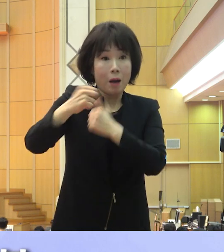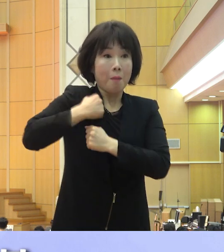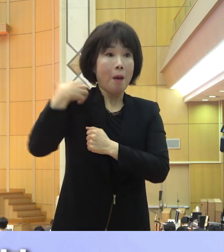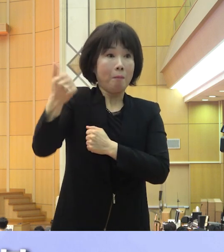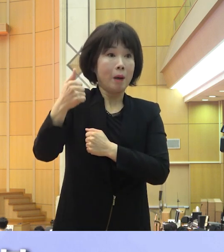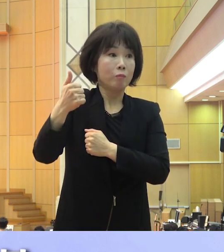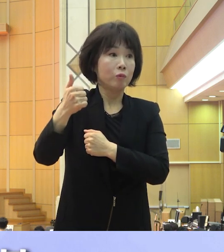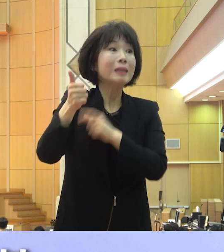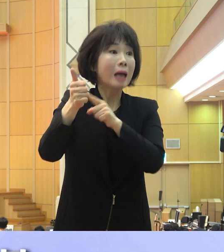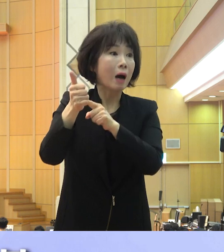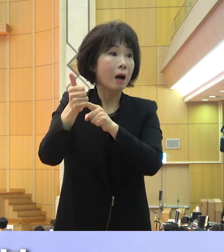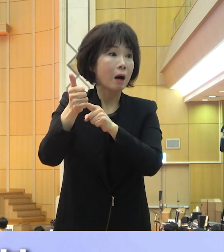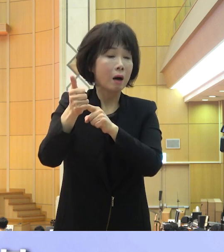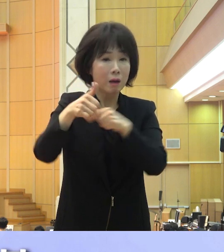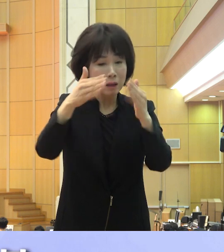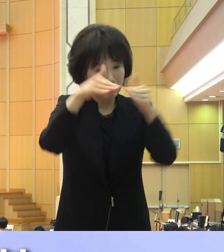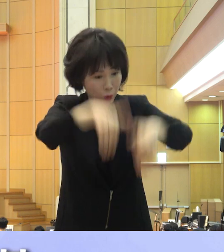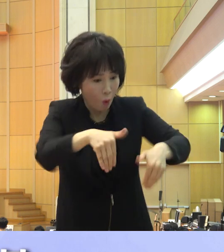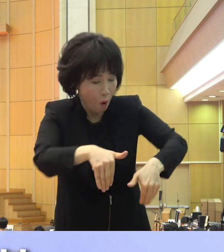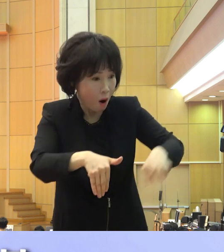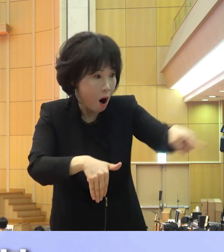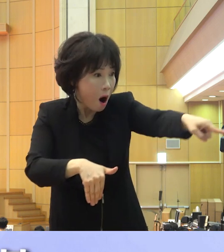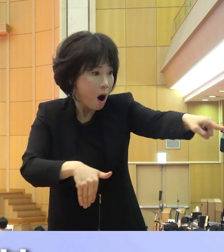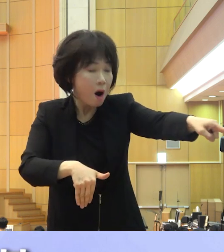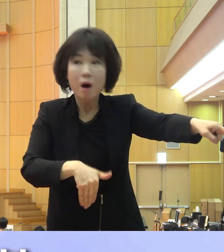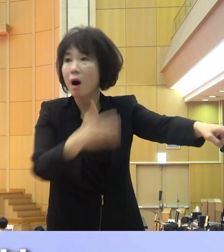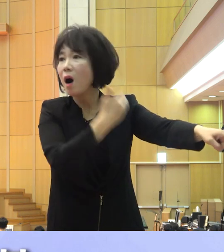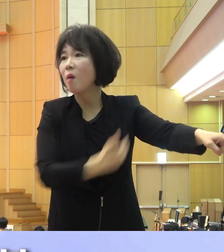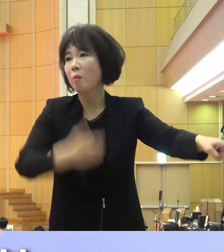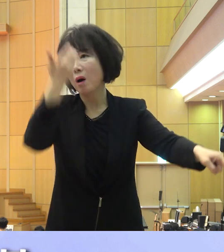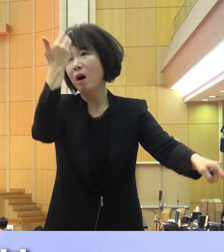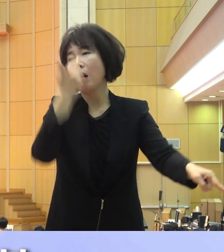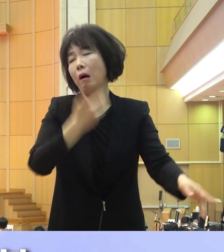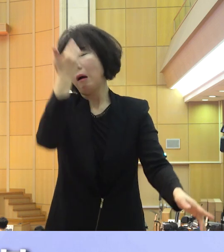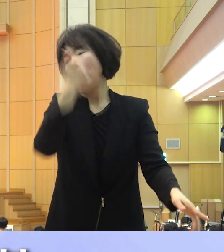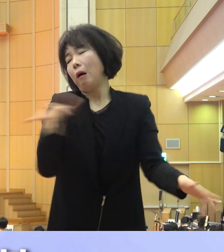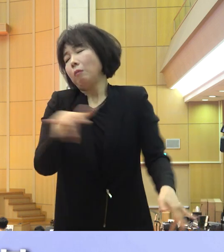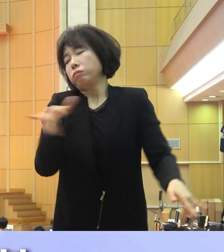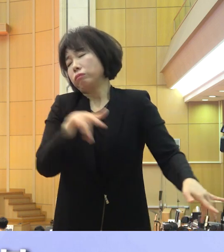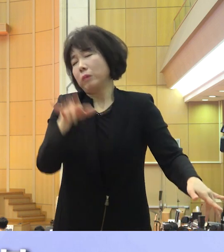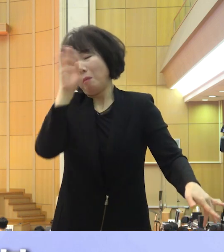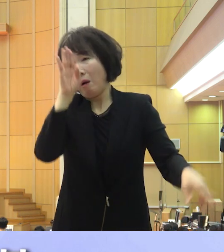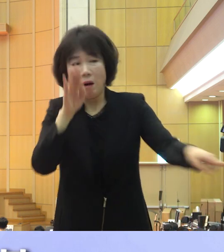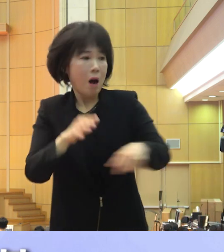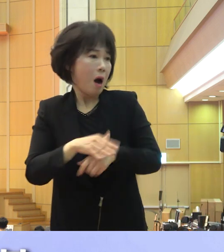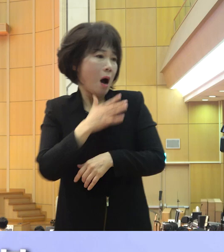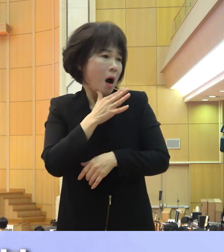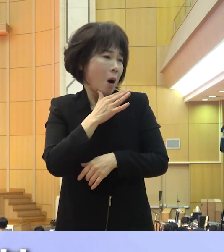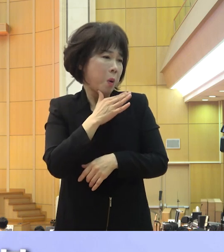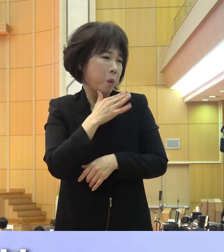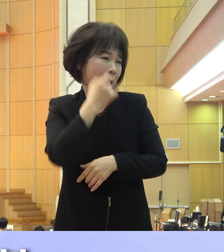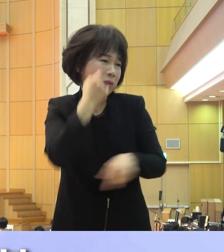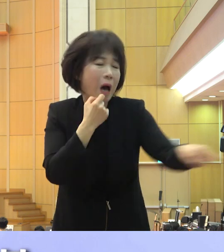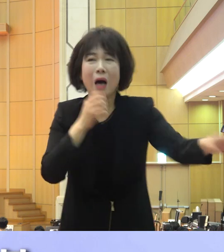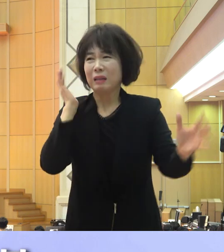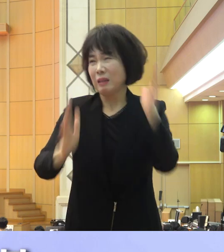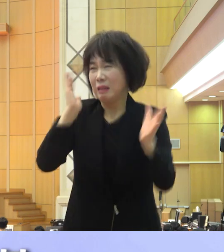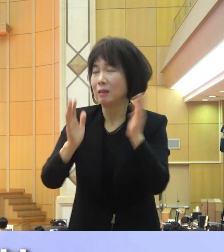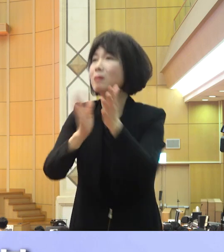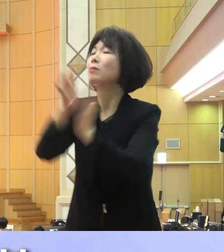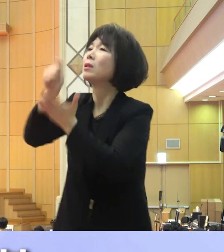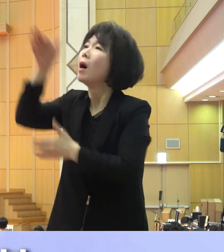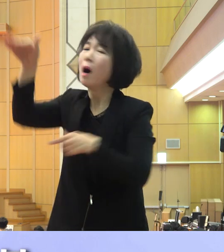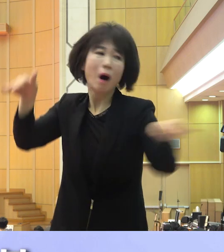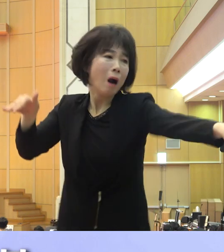고통당하고 죽어갈 때 예수님께 와서 내 하인이 몹시 괴로워합니다.